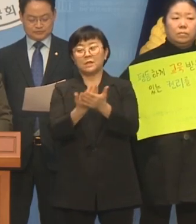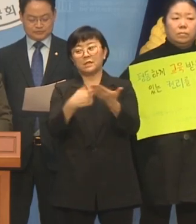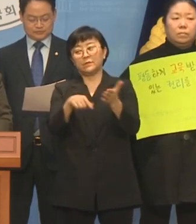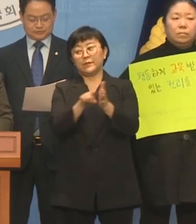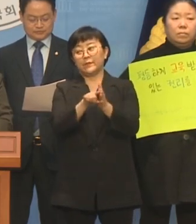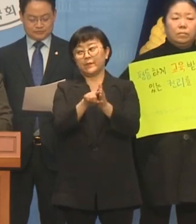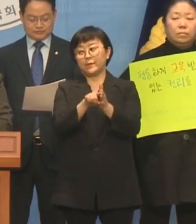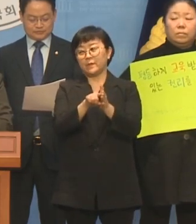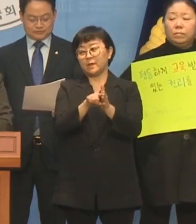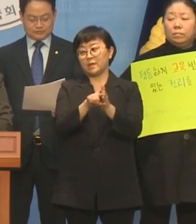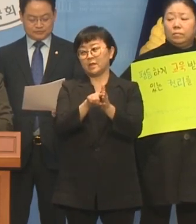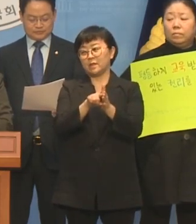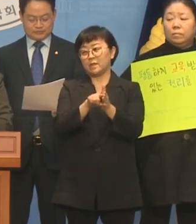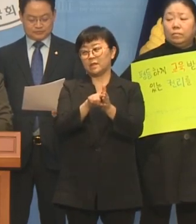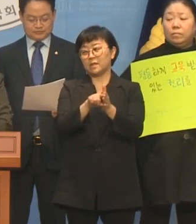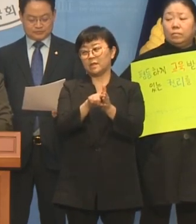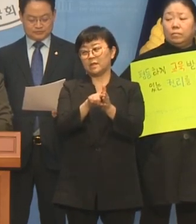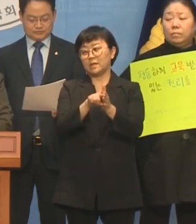발전시키면서